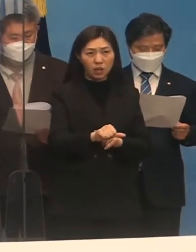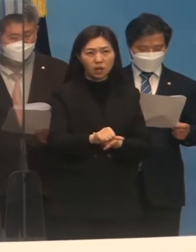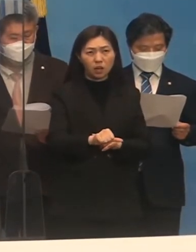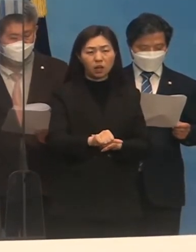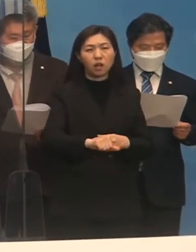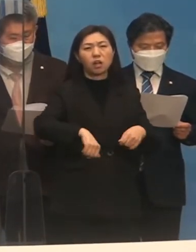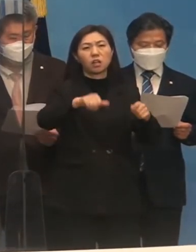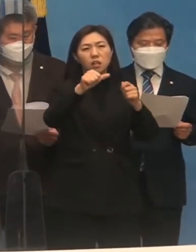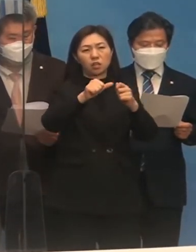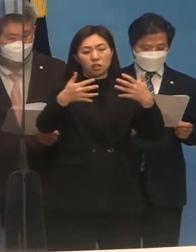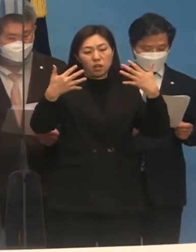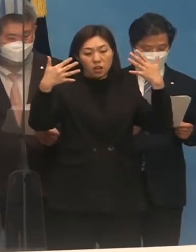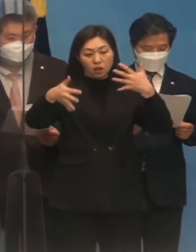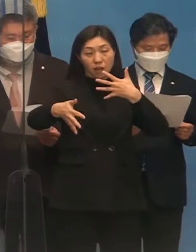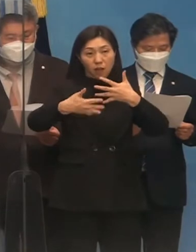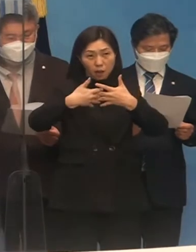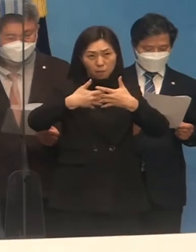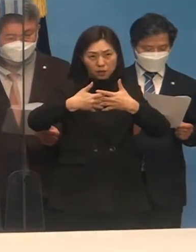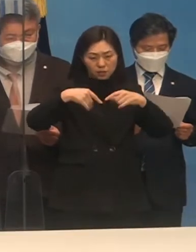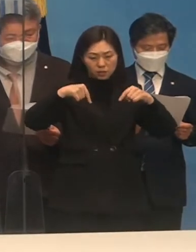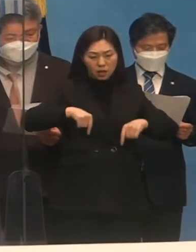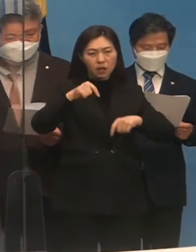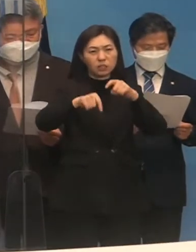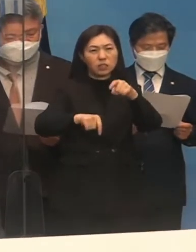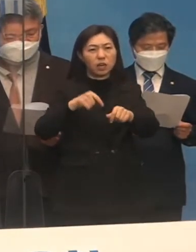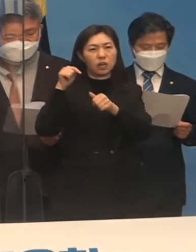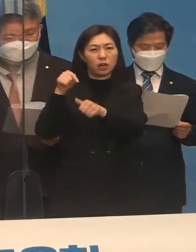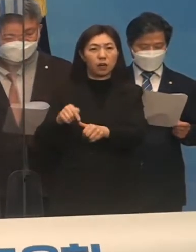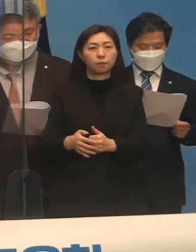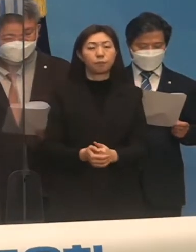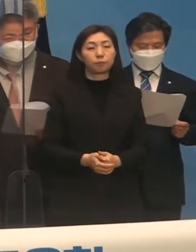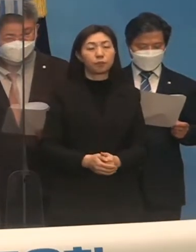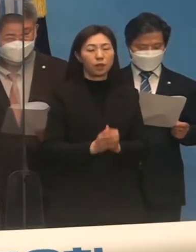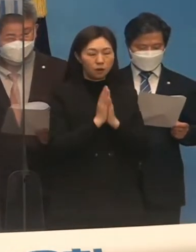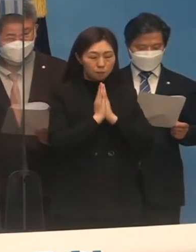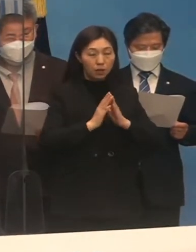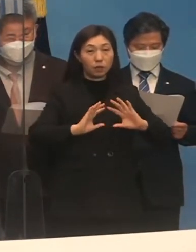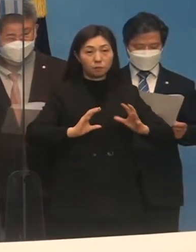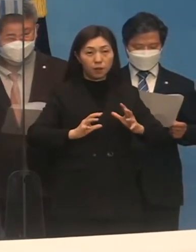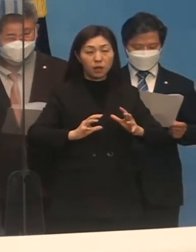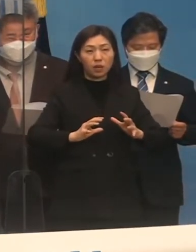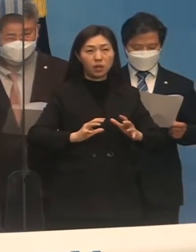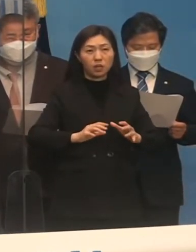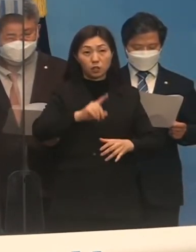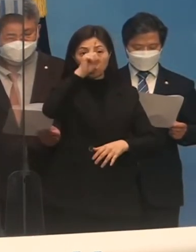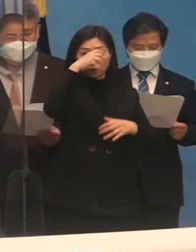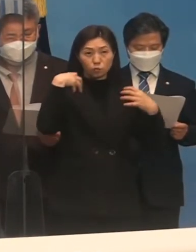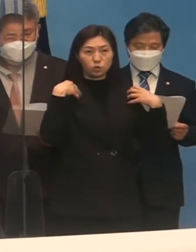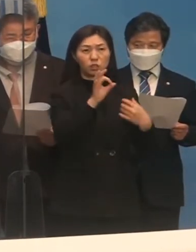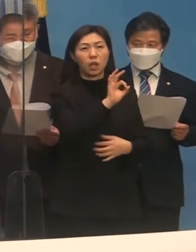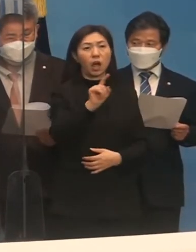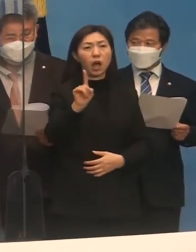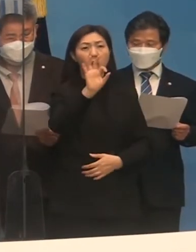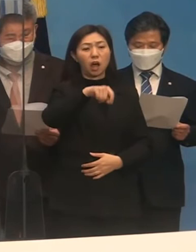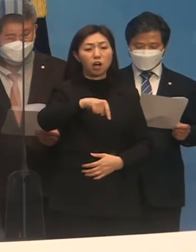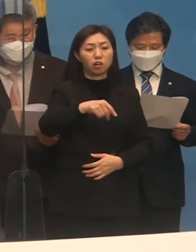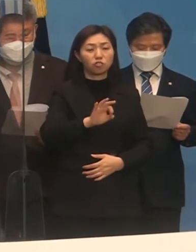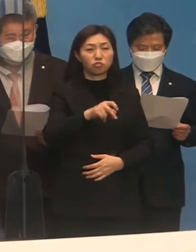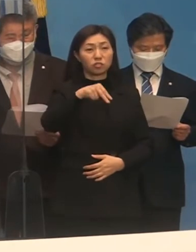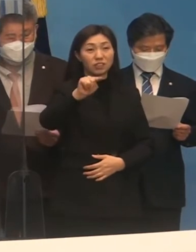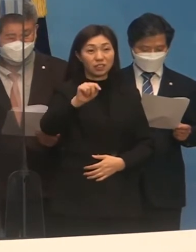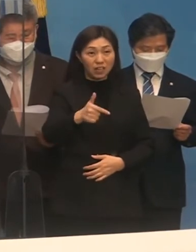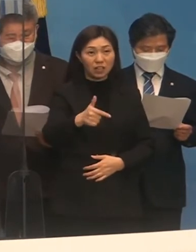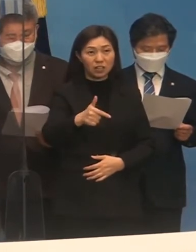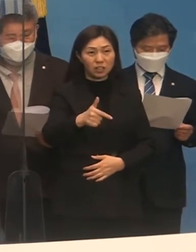이행하라. 하나, 미얀마 쿠데타 정부는 아웅산 수치 고문을 비롯한